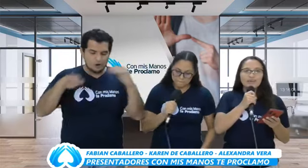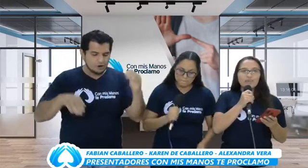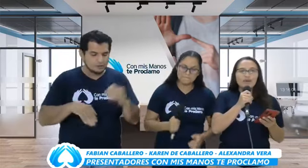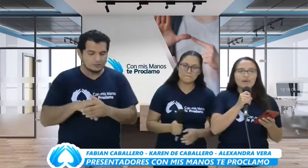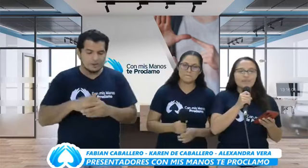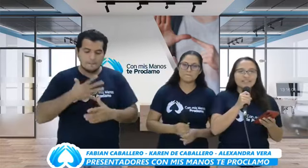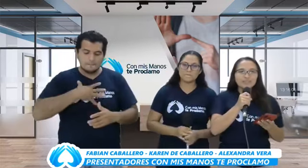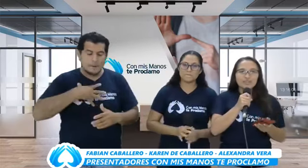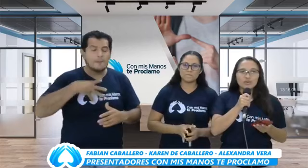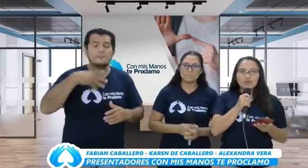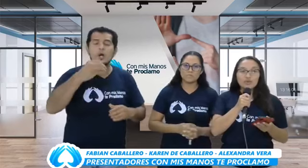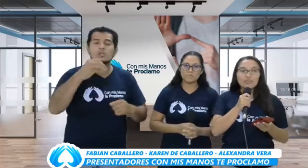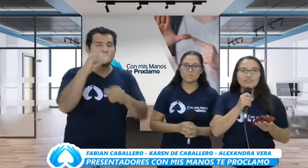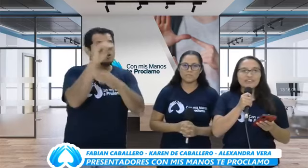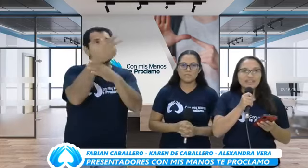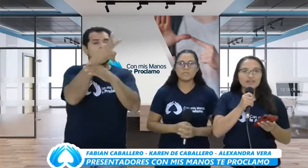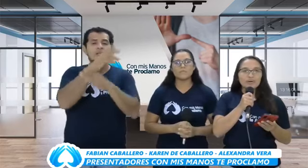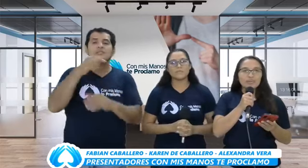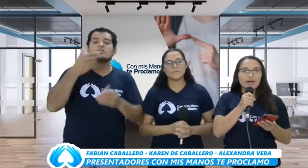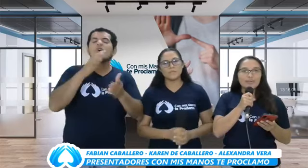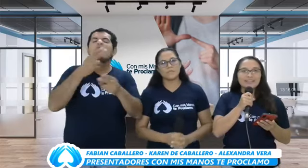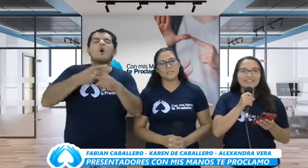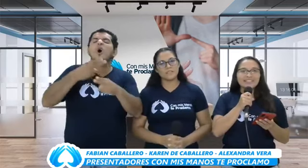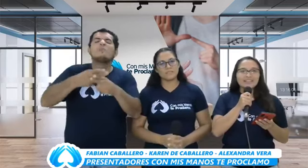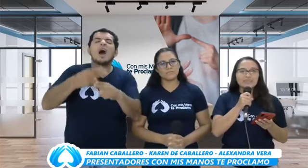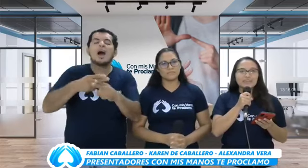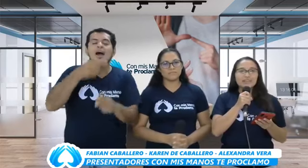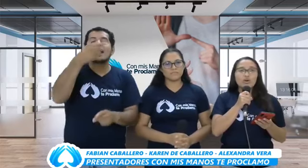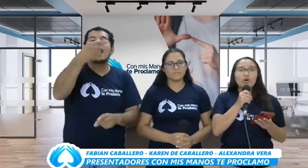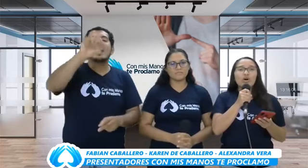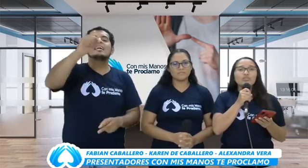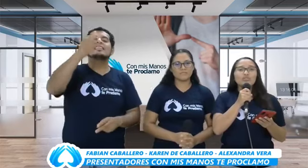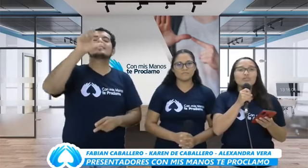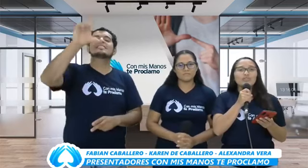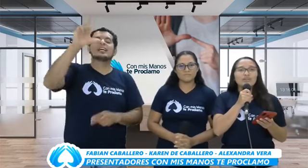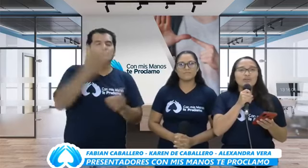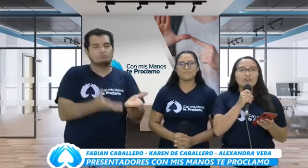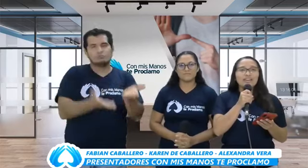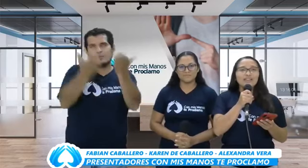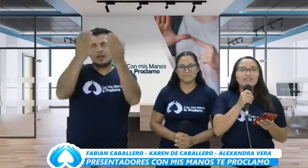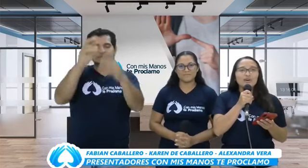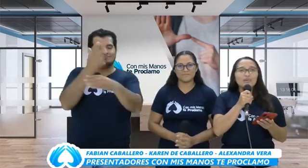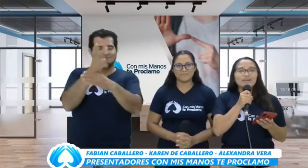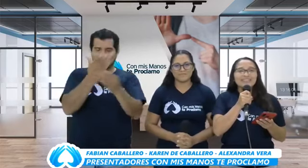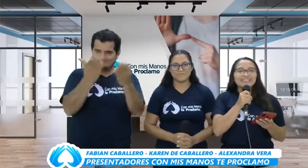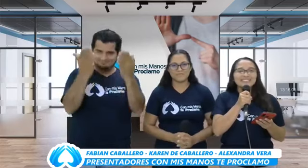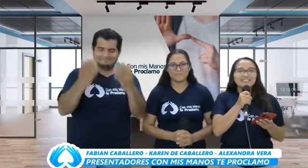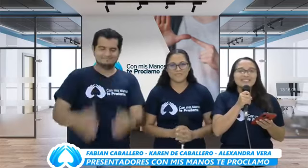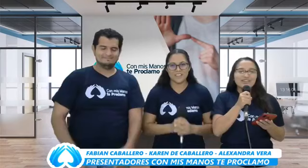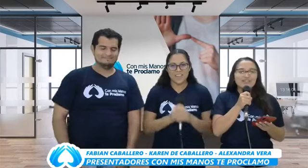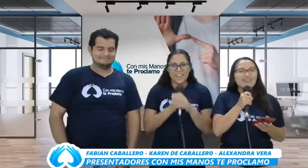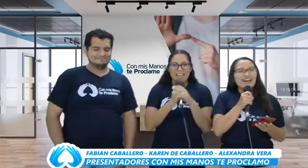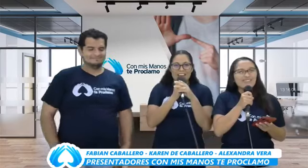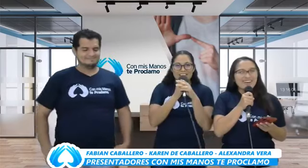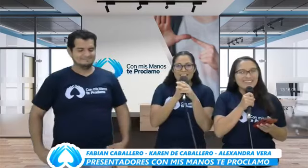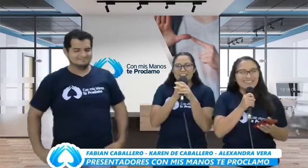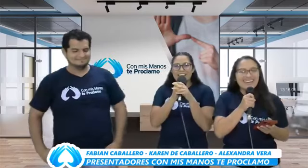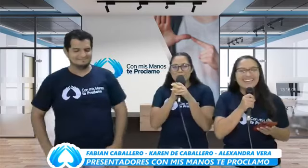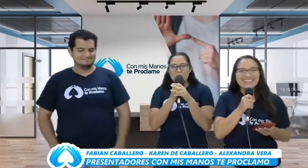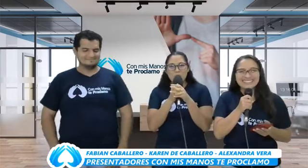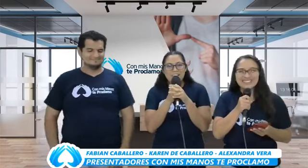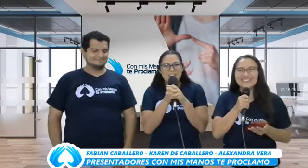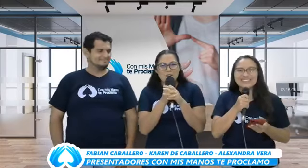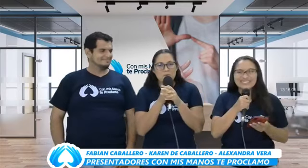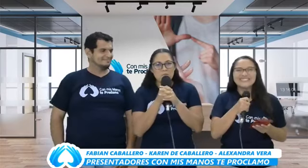Amén. Ahora vamos a ver también un video. Vamos a aprender también otro video. ¿Cuál es el nombre de este video? Vamos a